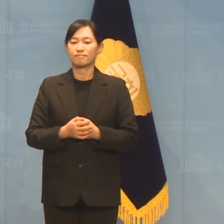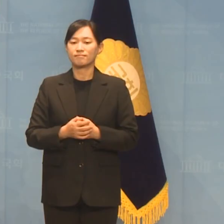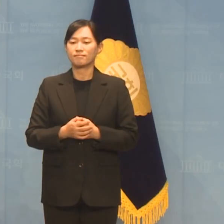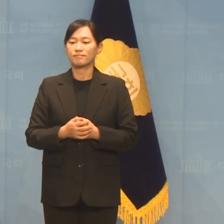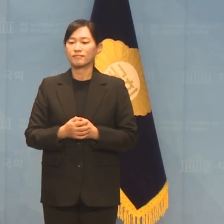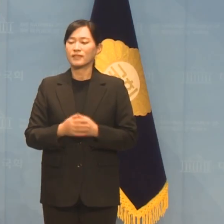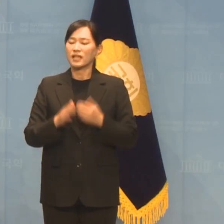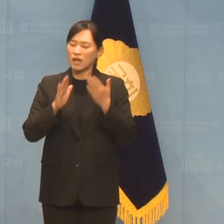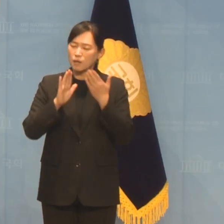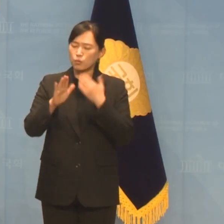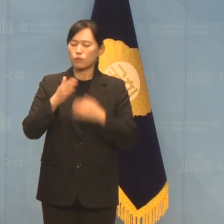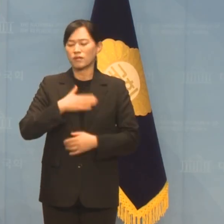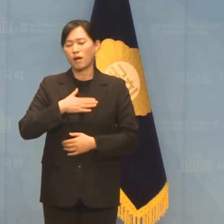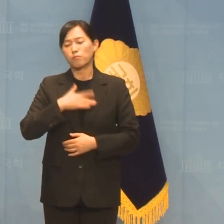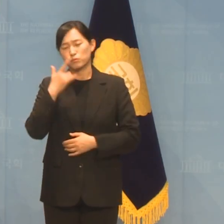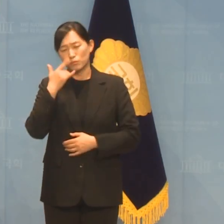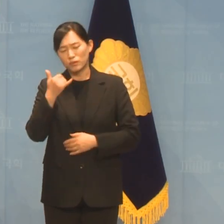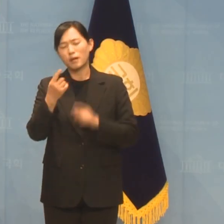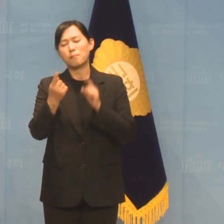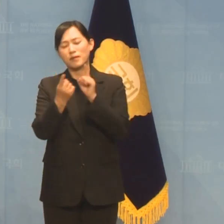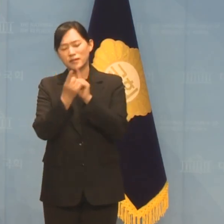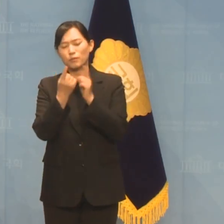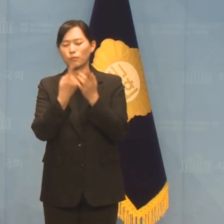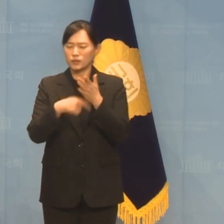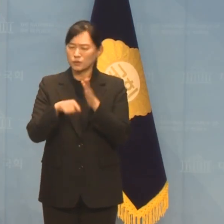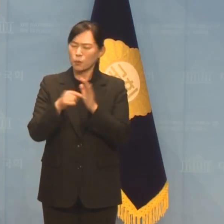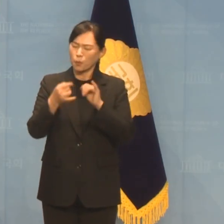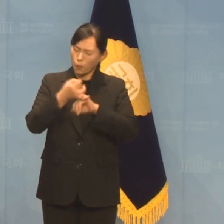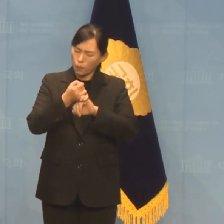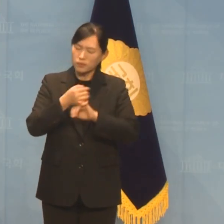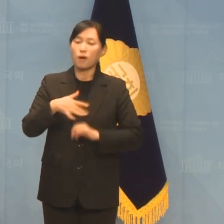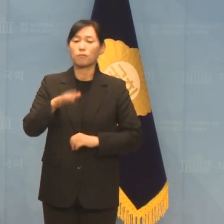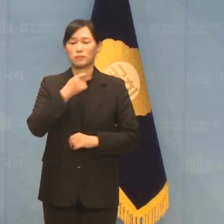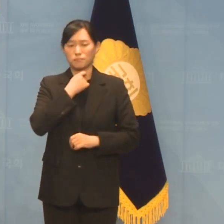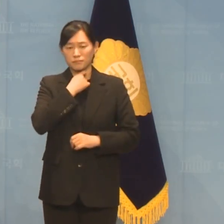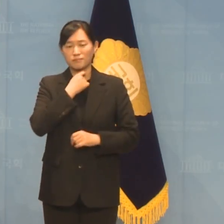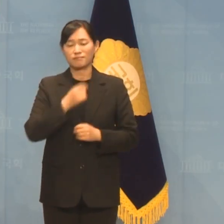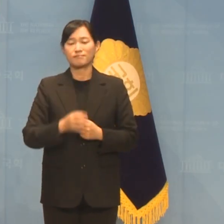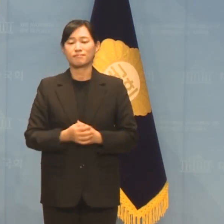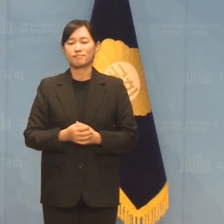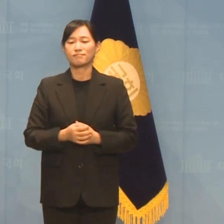앞으로 우리 부모님들과 만나기 위해서 꼭 가고 싶어.